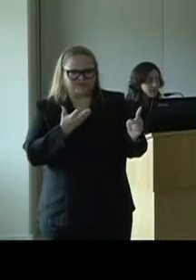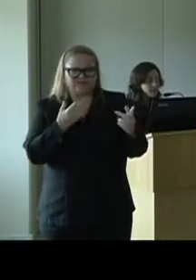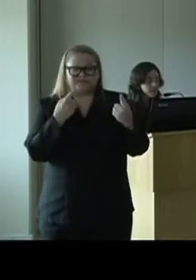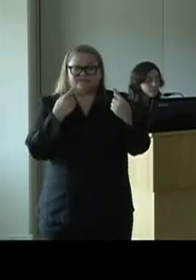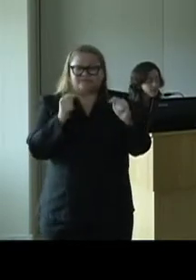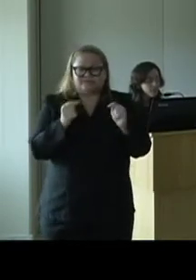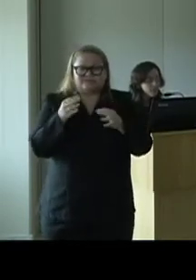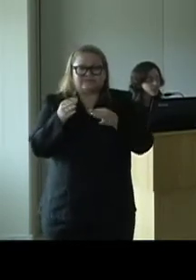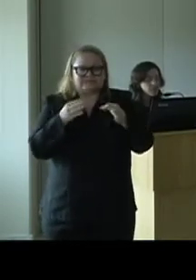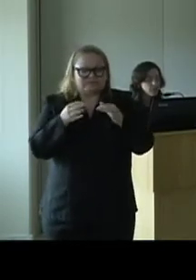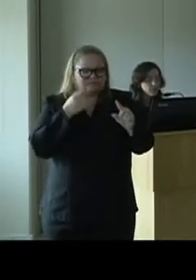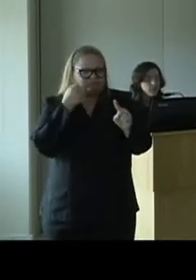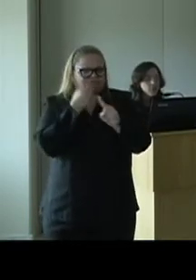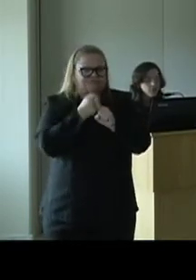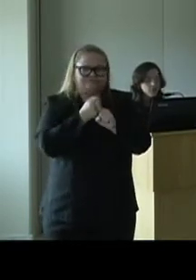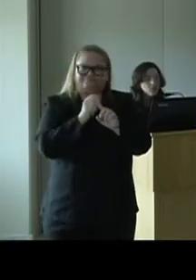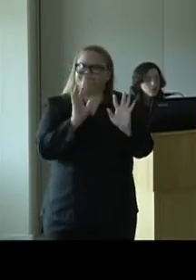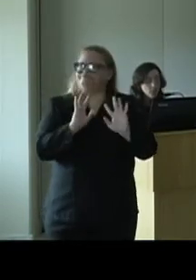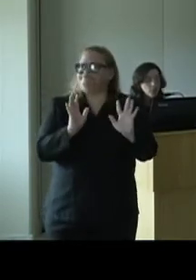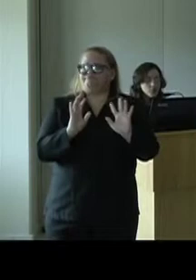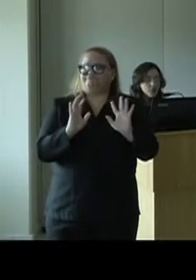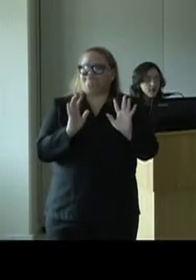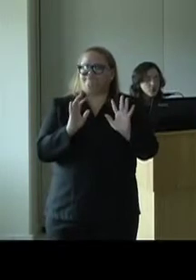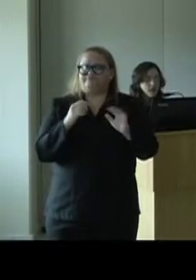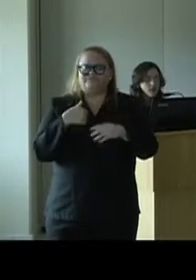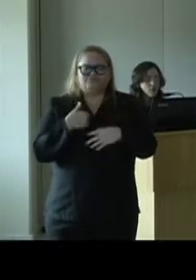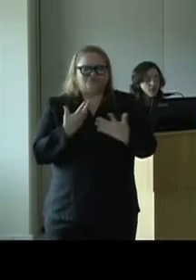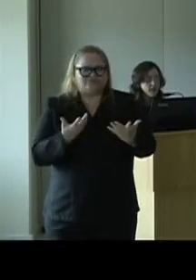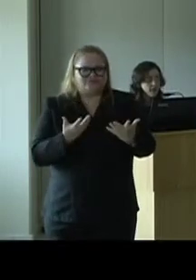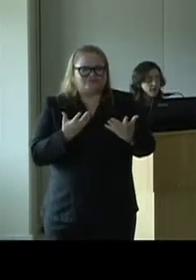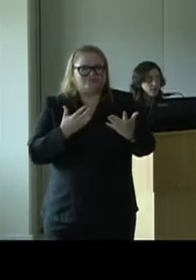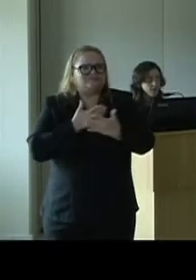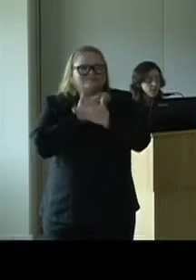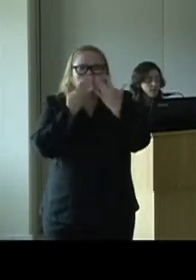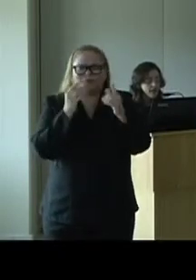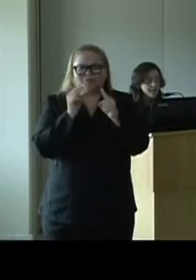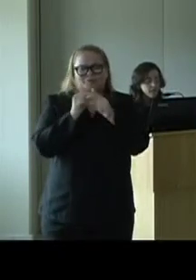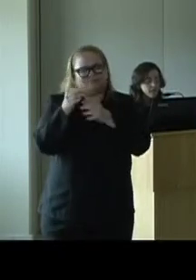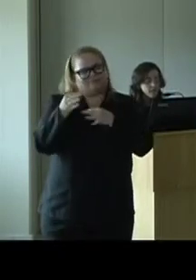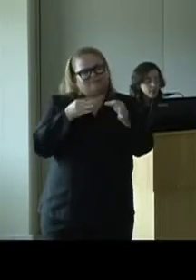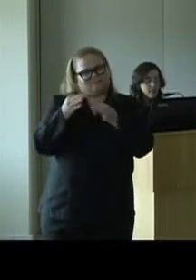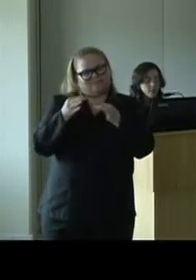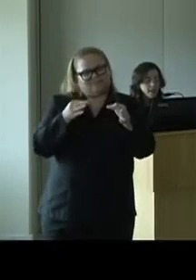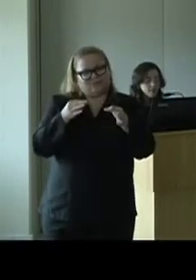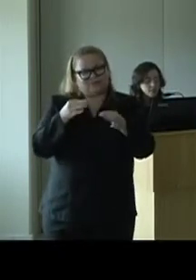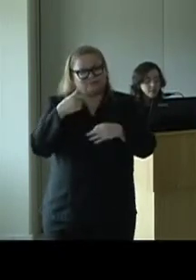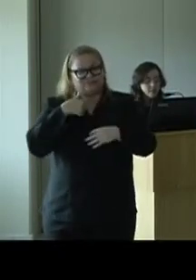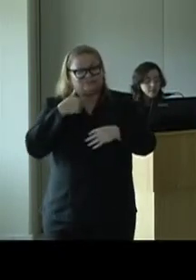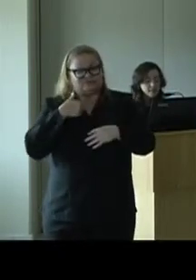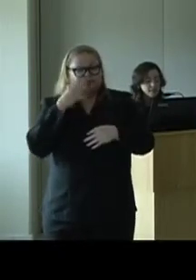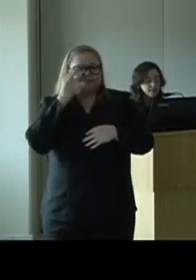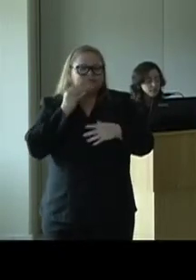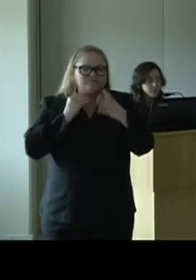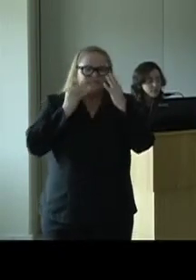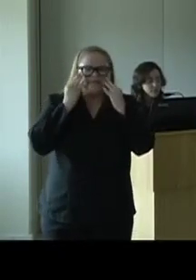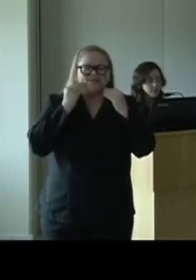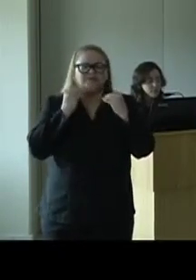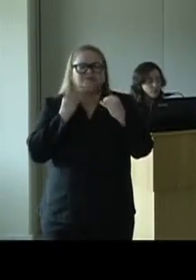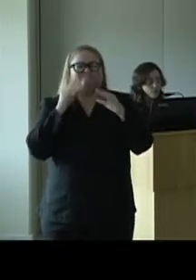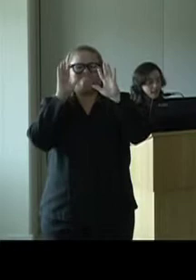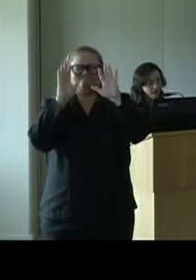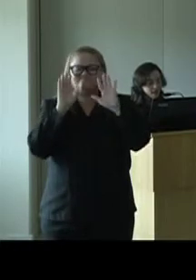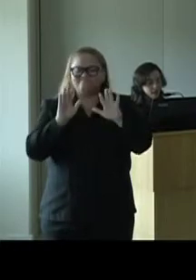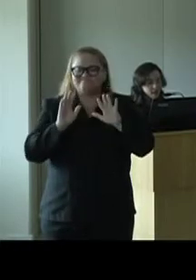de describir tal impacto, no encontraría vocablos para ello. Me ha llevado a vivir unas experiencias